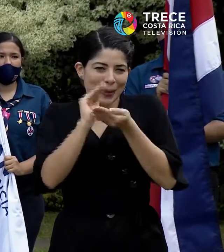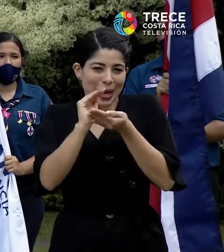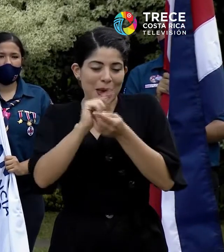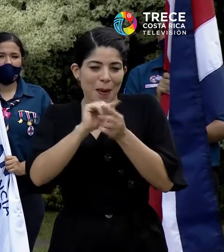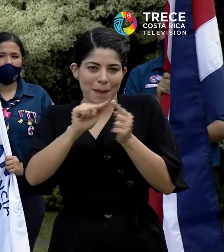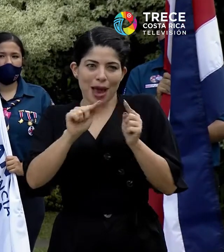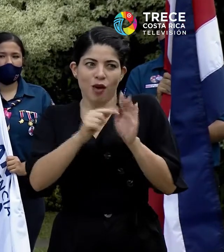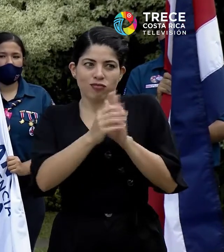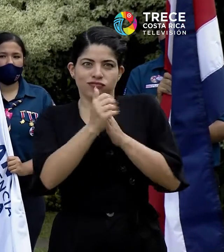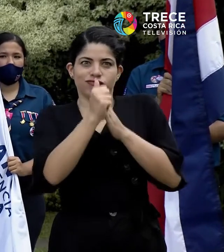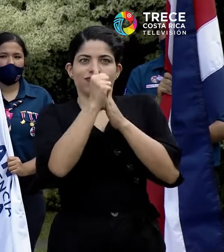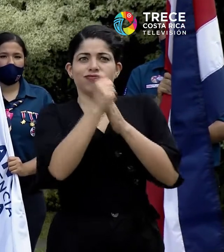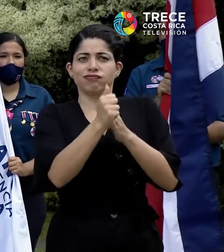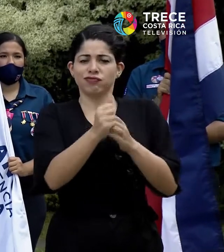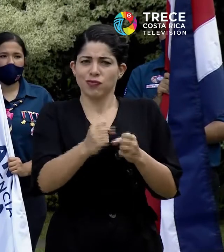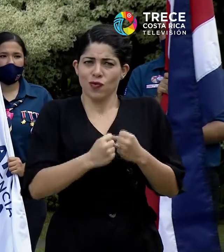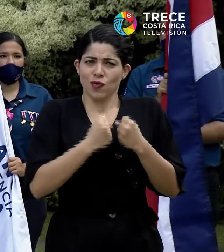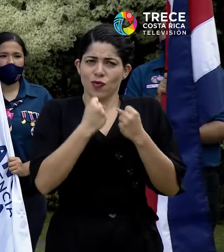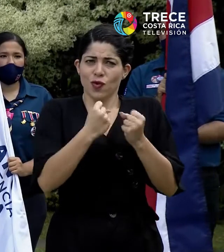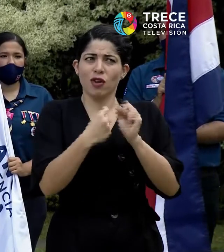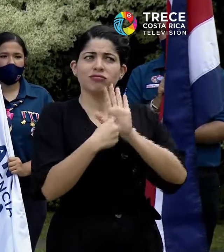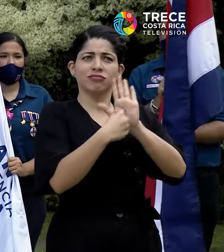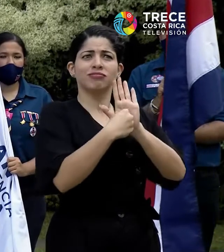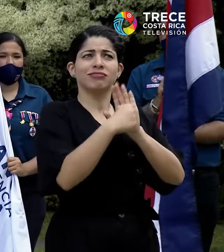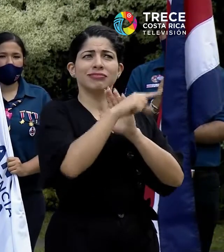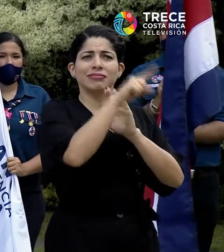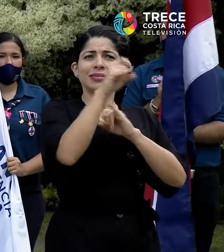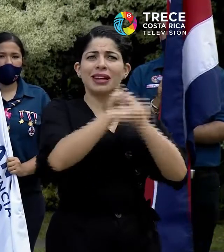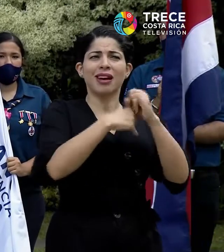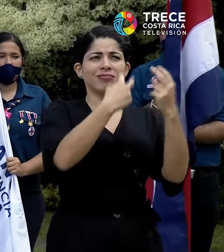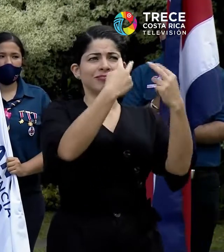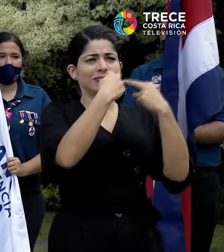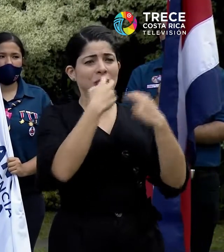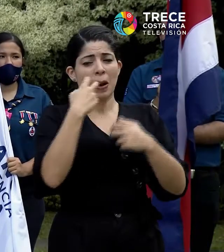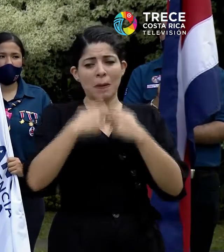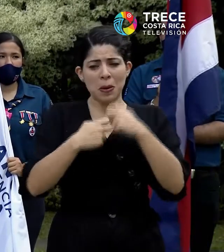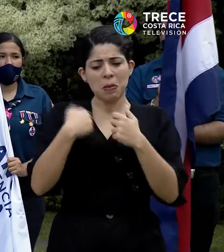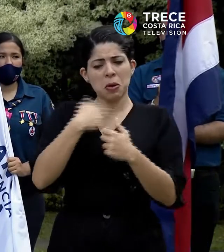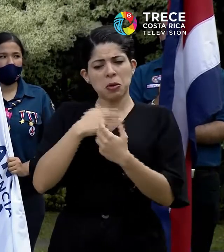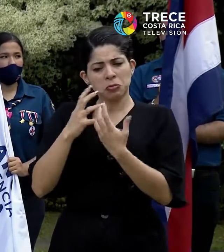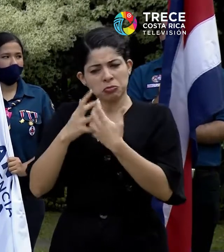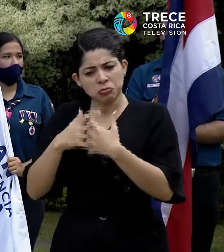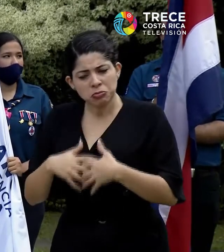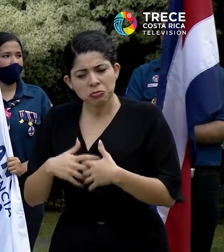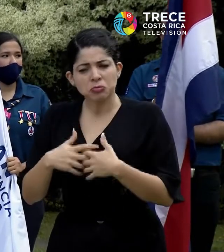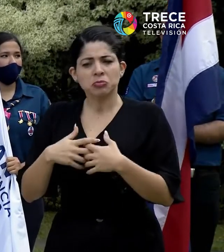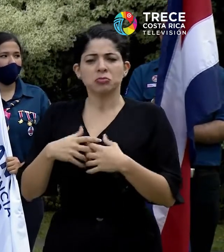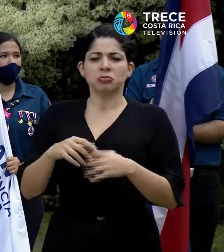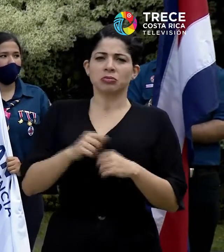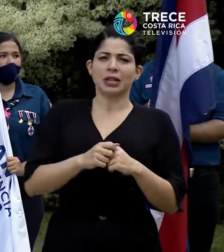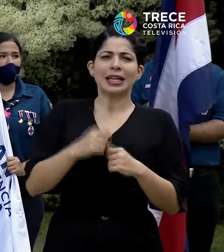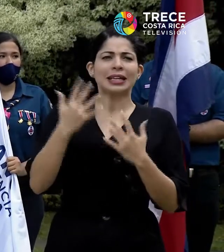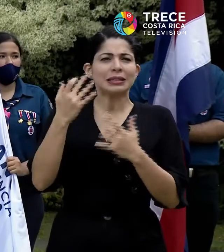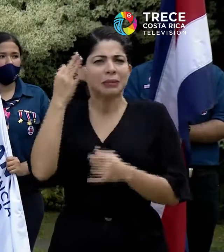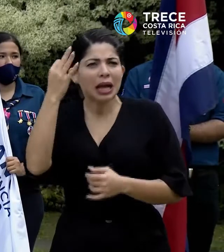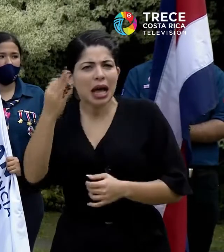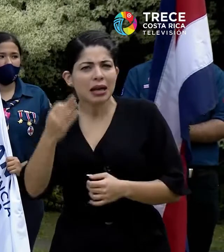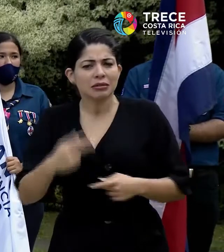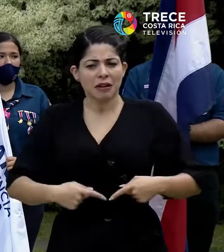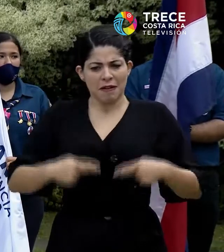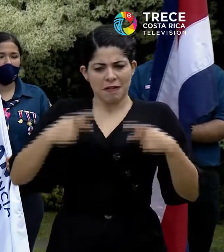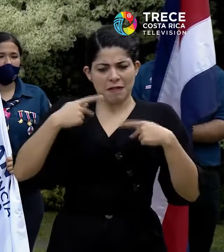poderoso referente que nos reconocen de resiliencia, de inspiración, de esperanza, de polinización de la vida,